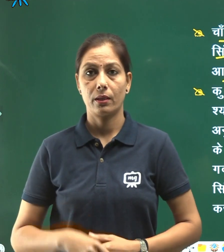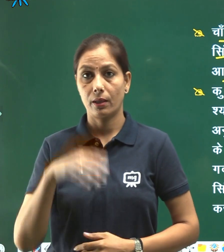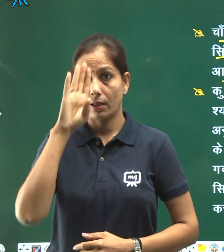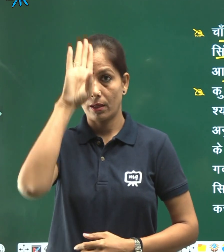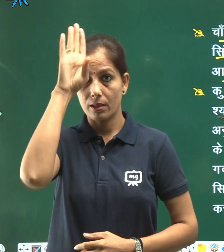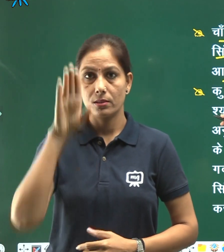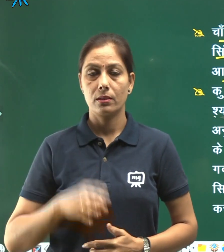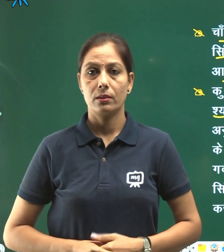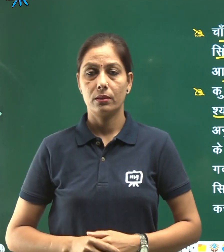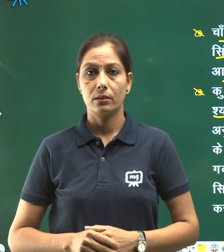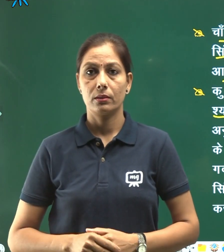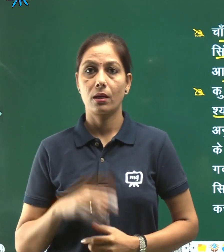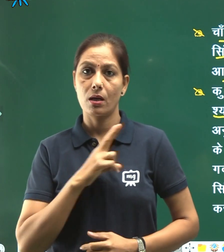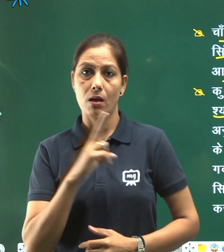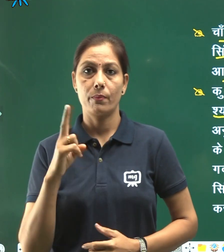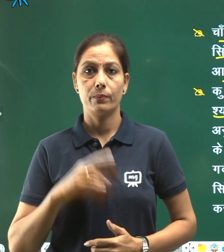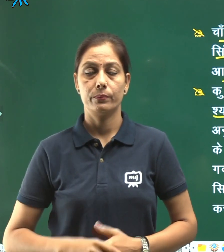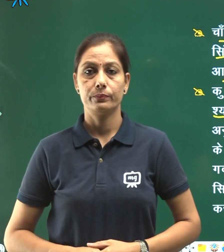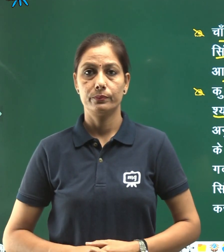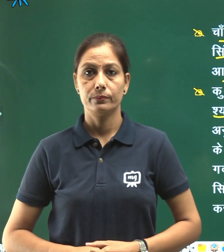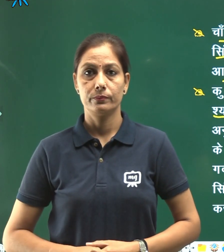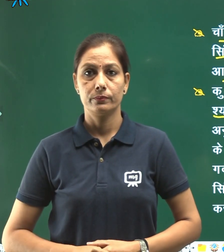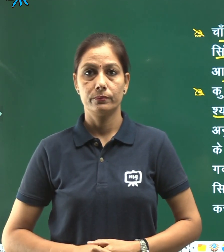राजा श्यामानंद से